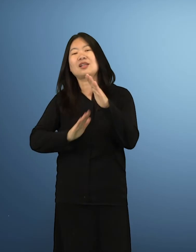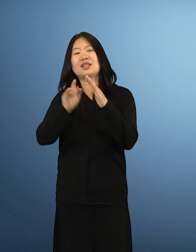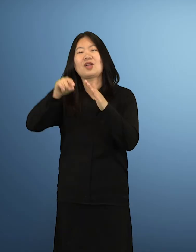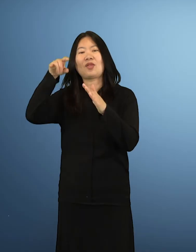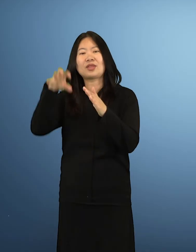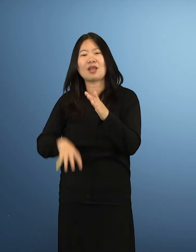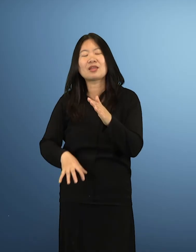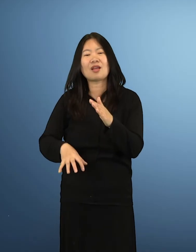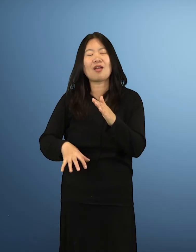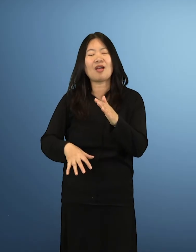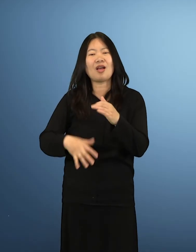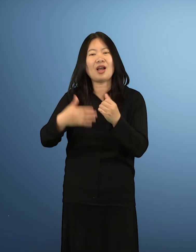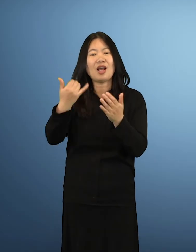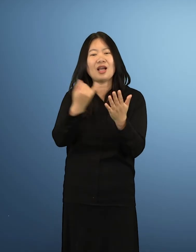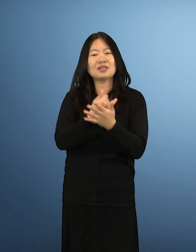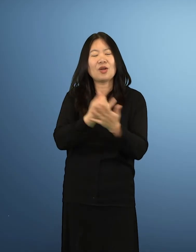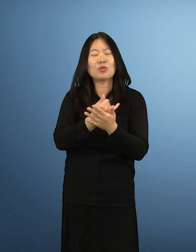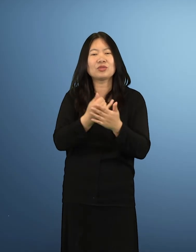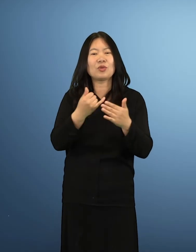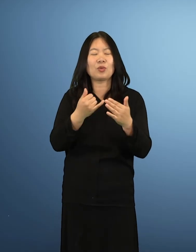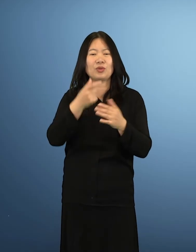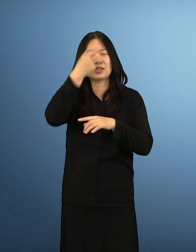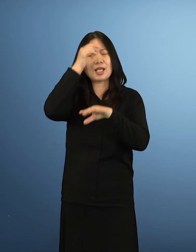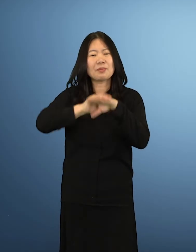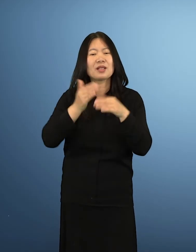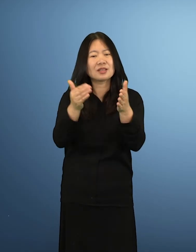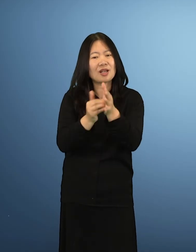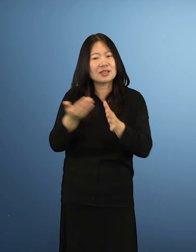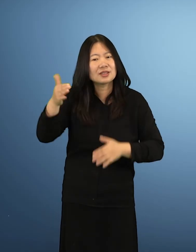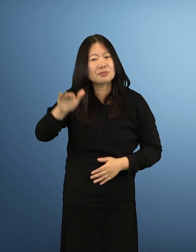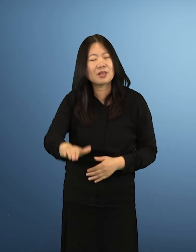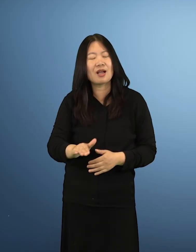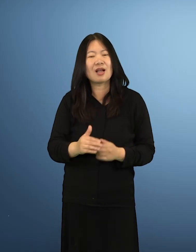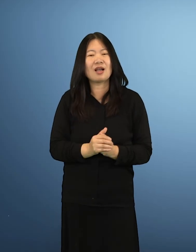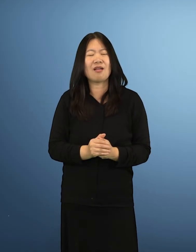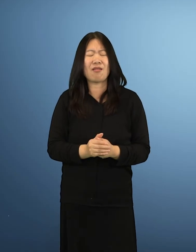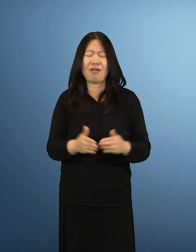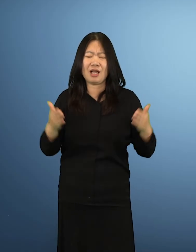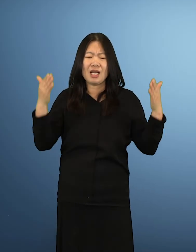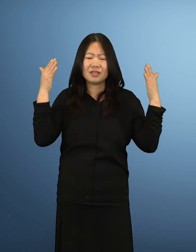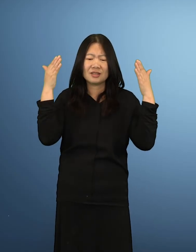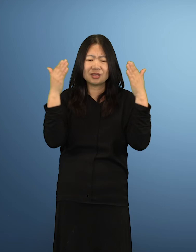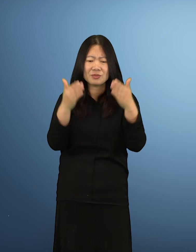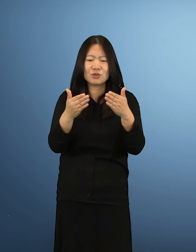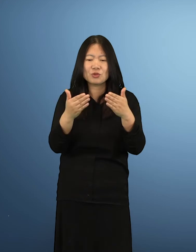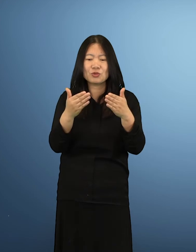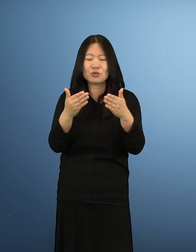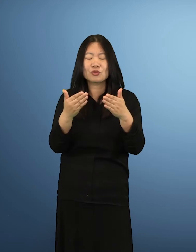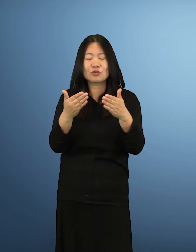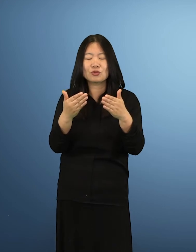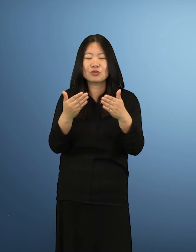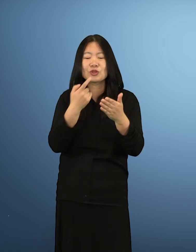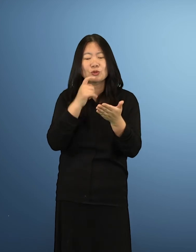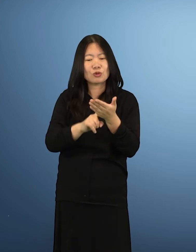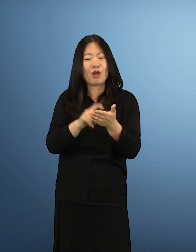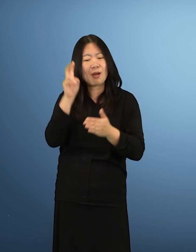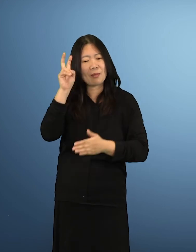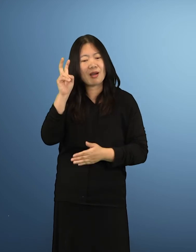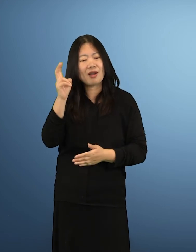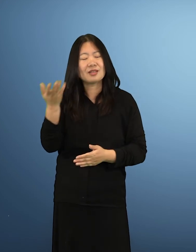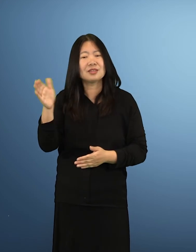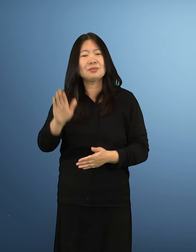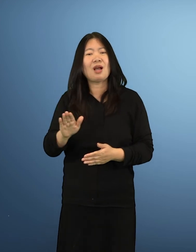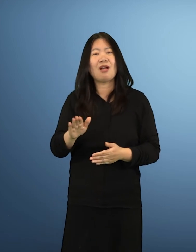가정에서 화면으로 예배를 드린다고는 하지만 또 집중할 수 있는 장점도 물론 있겠지만